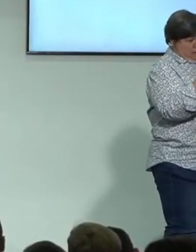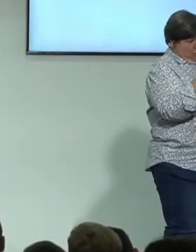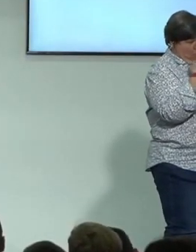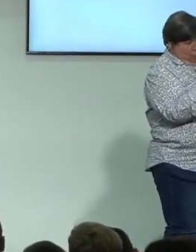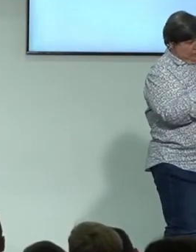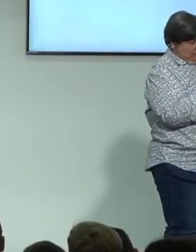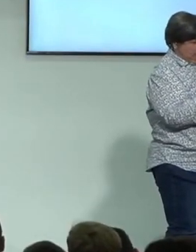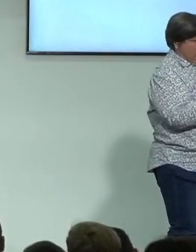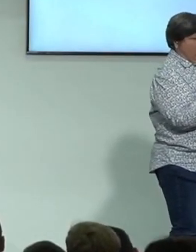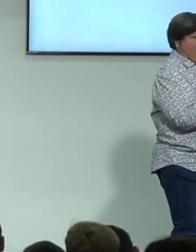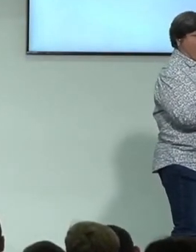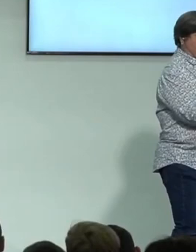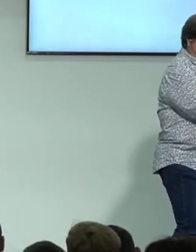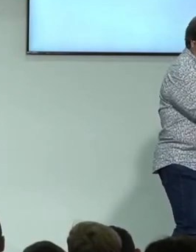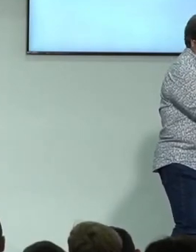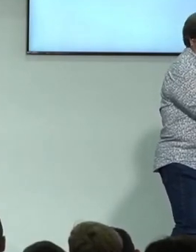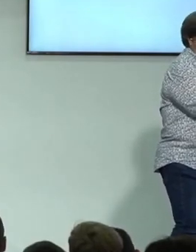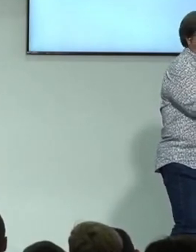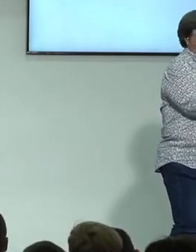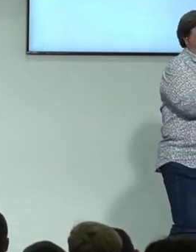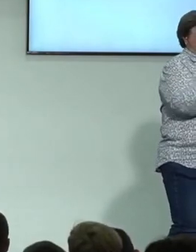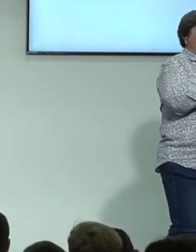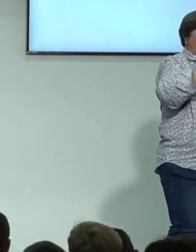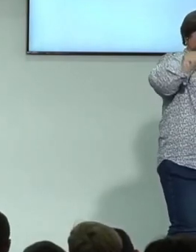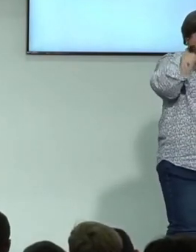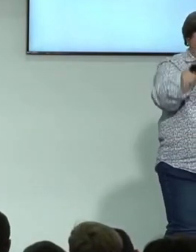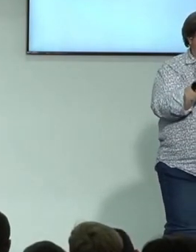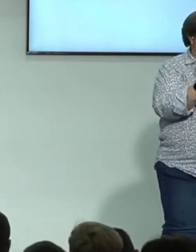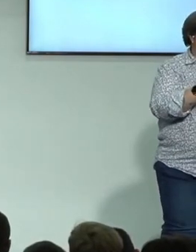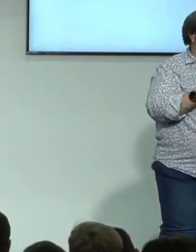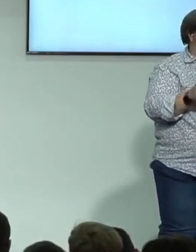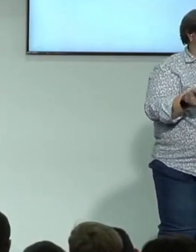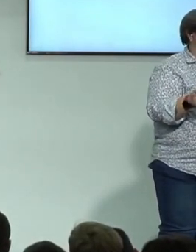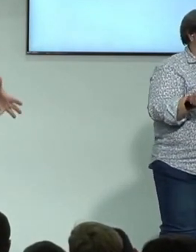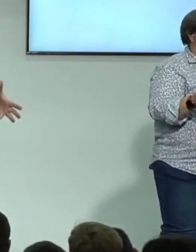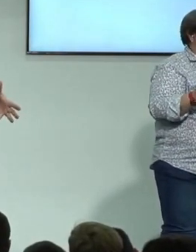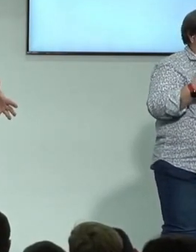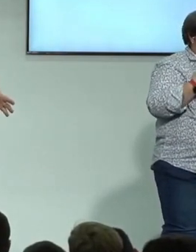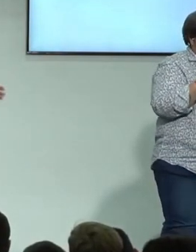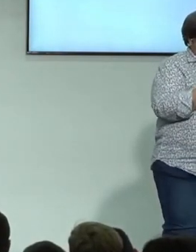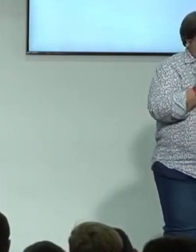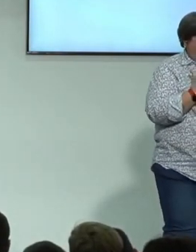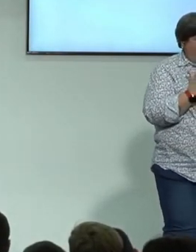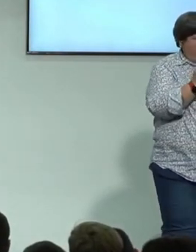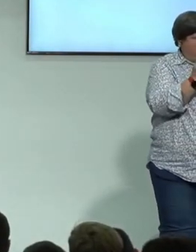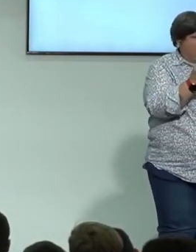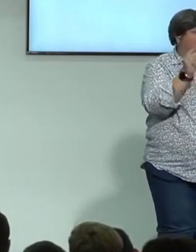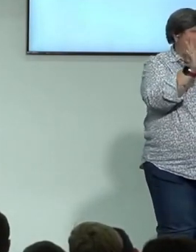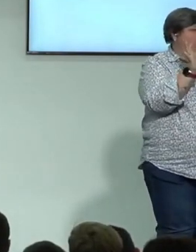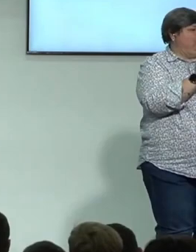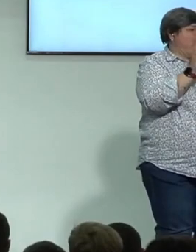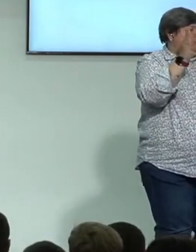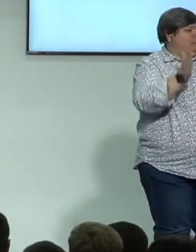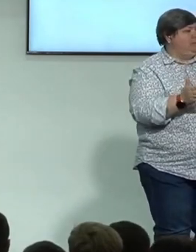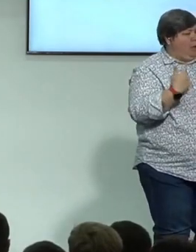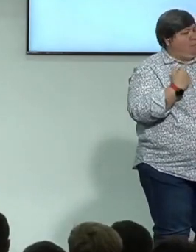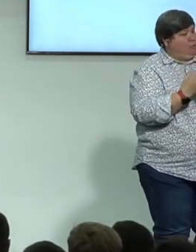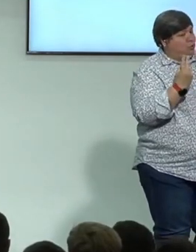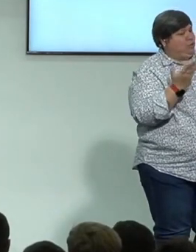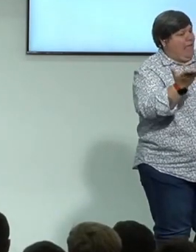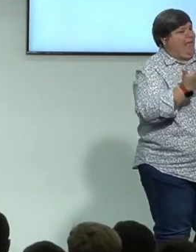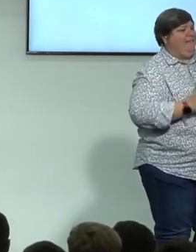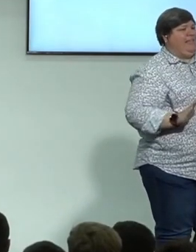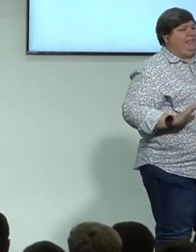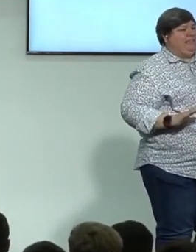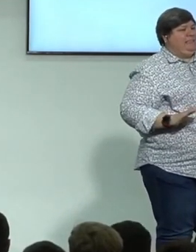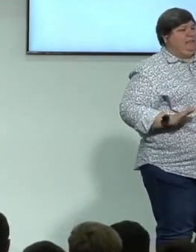bestem om gelykvormig te word aan die beeld van Christus. Ek en jy is bestem om meer en meer te word soos die Here Jesus.